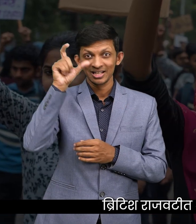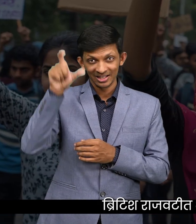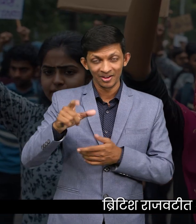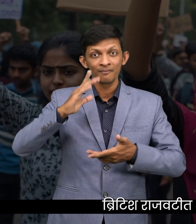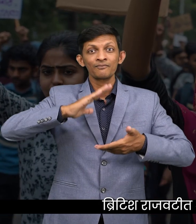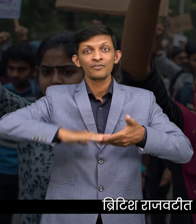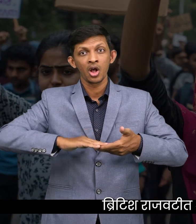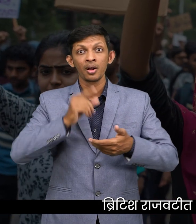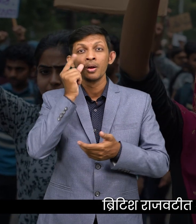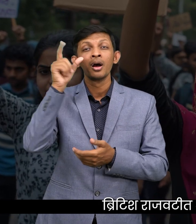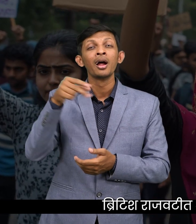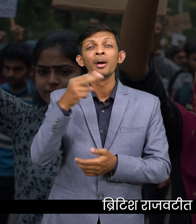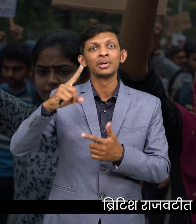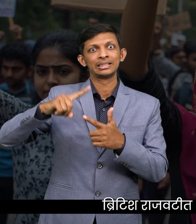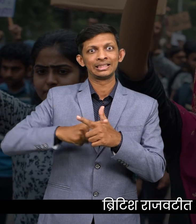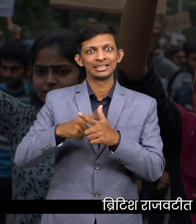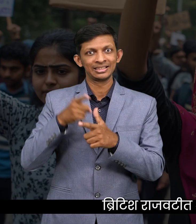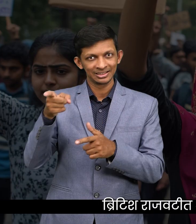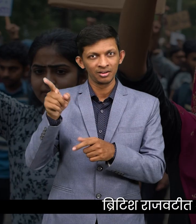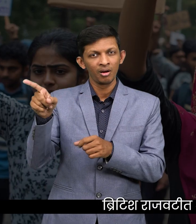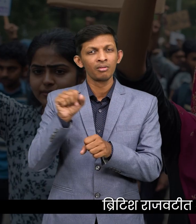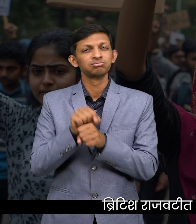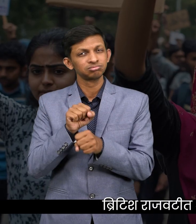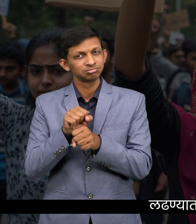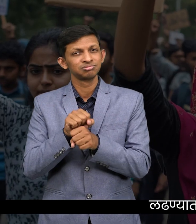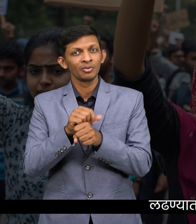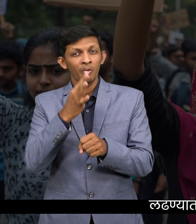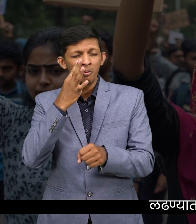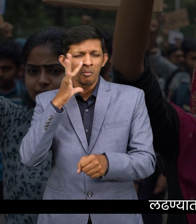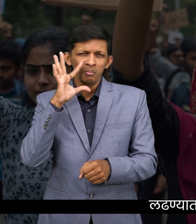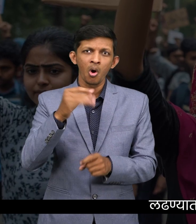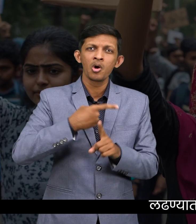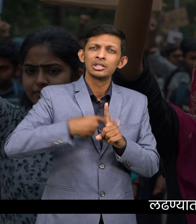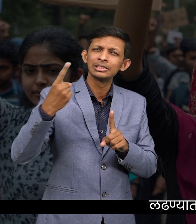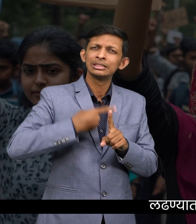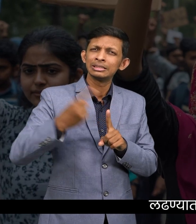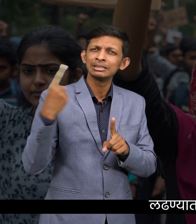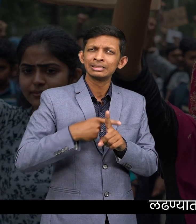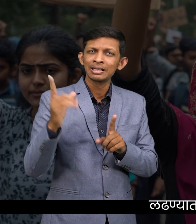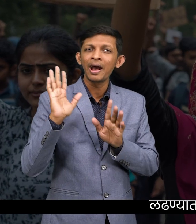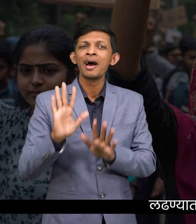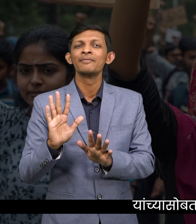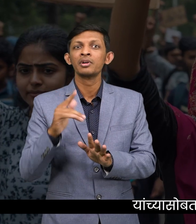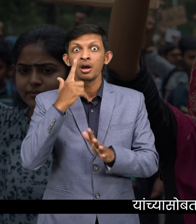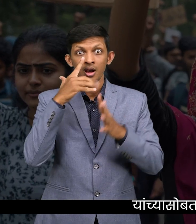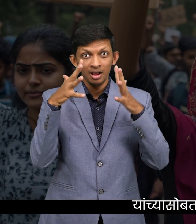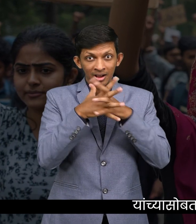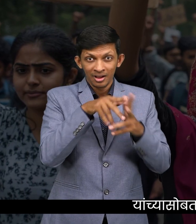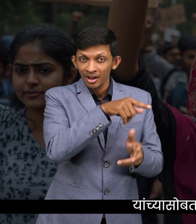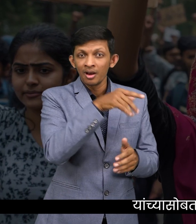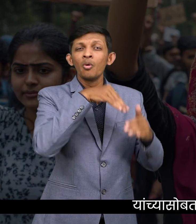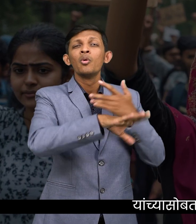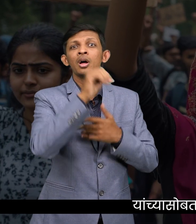ब्रिटिश राजवटीत भारतातील महिलांच्या हक्कांसाठी लढण्यात त्यांचे पती ज्योतिबा फुले